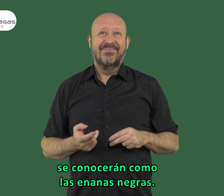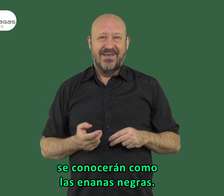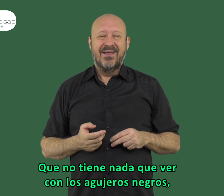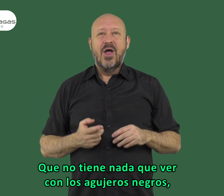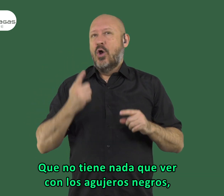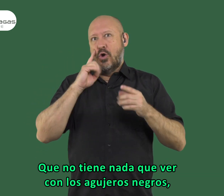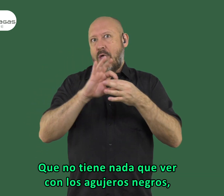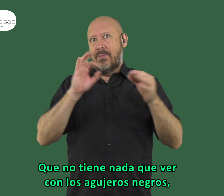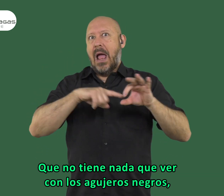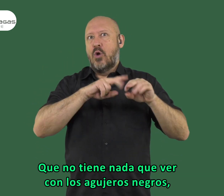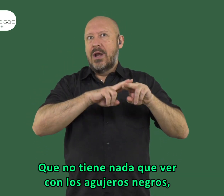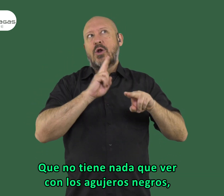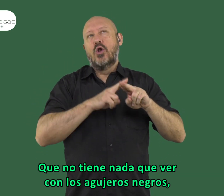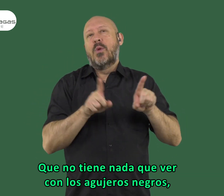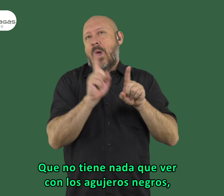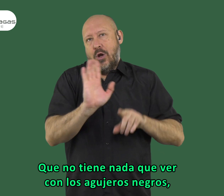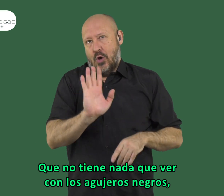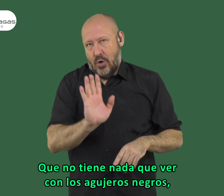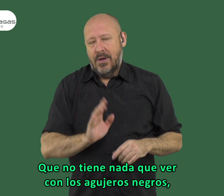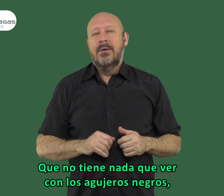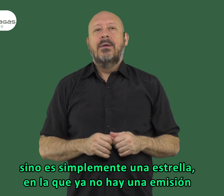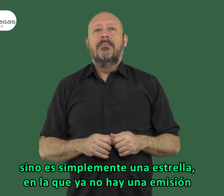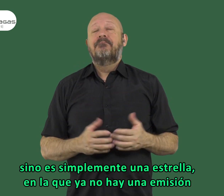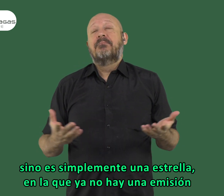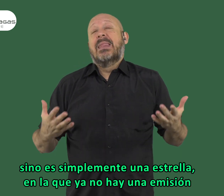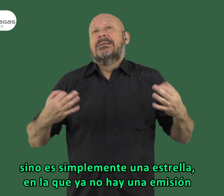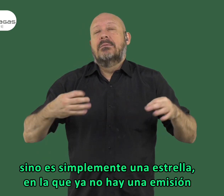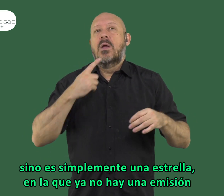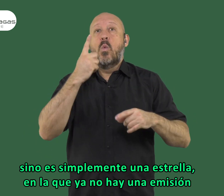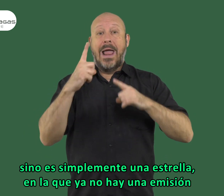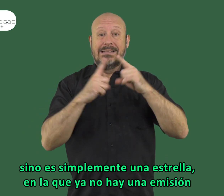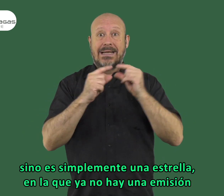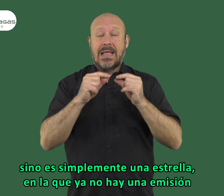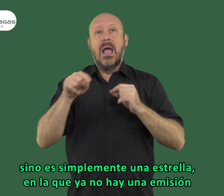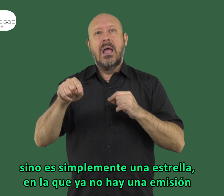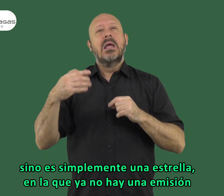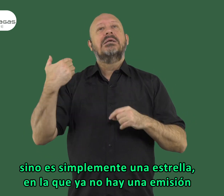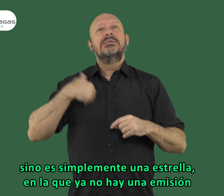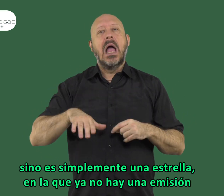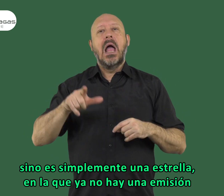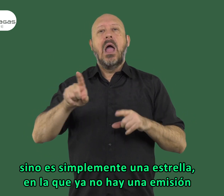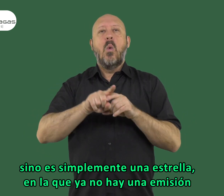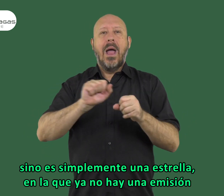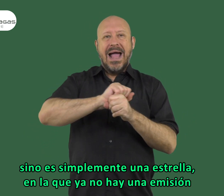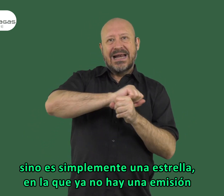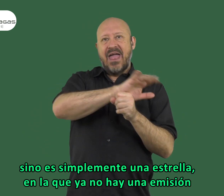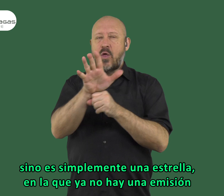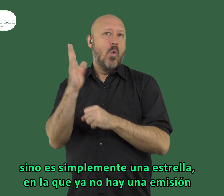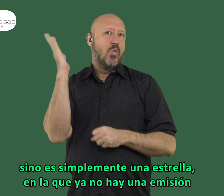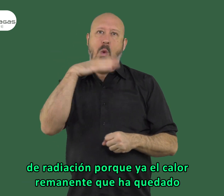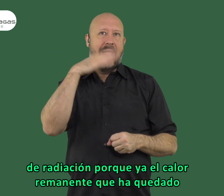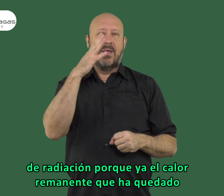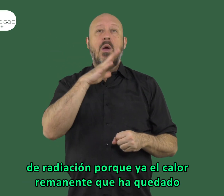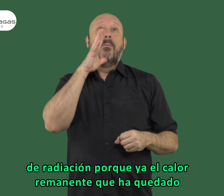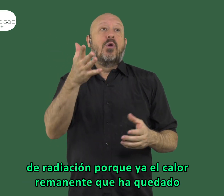negras, que no tiene nada que ver con los agujeros negros, sino es simplemente una estrella en la que ya no hay una emisión